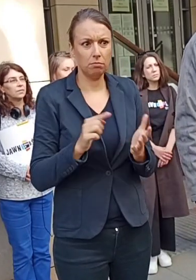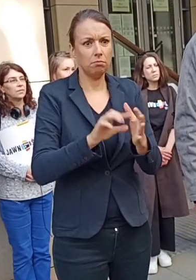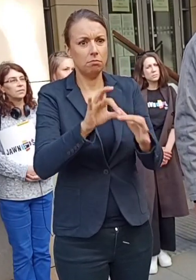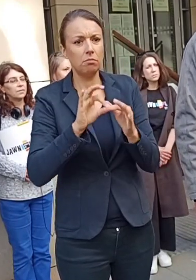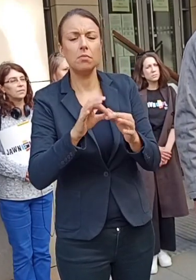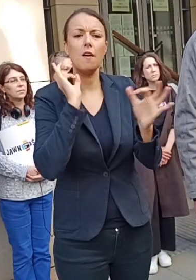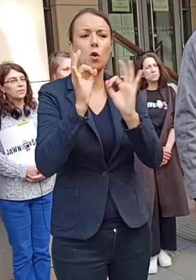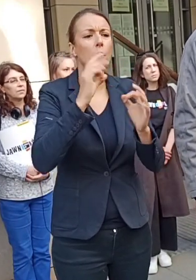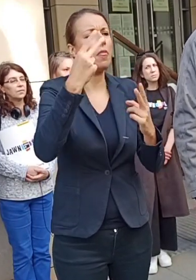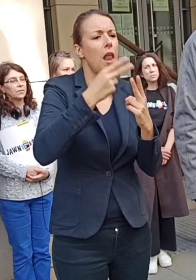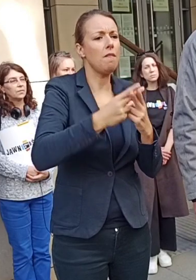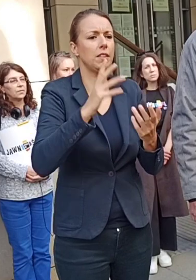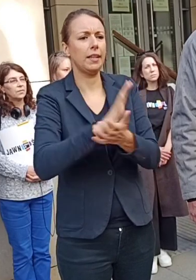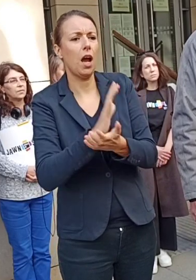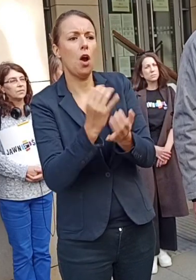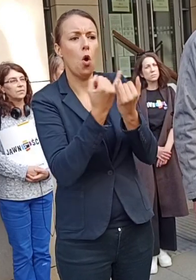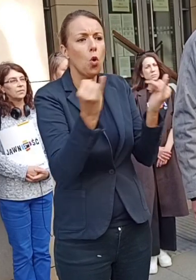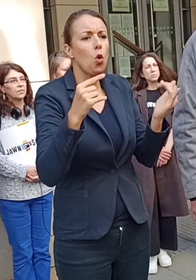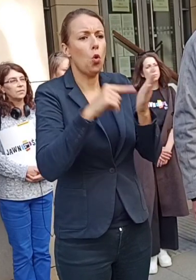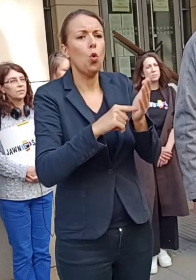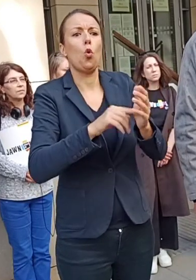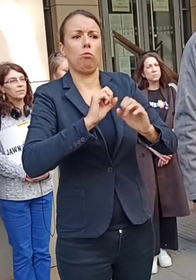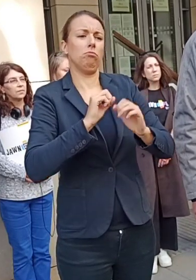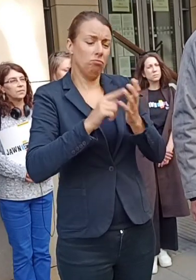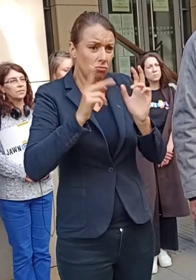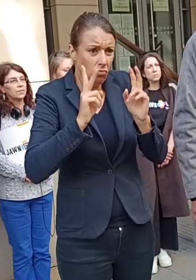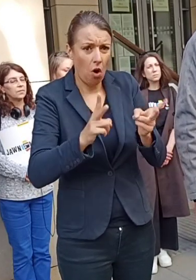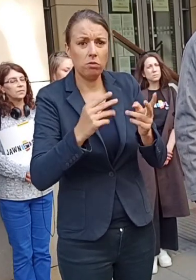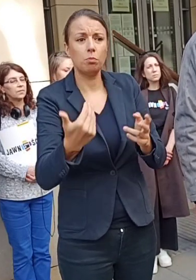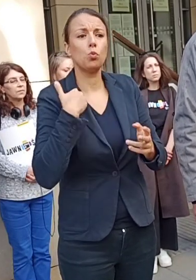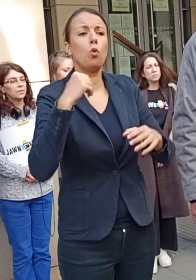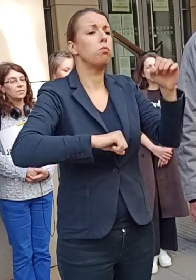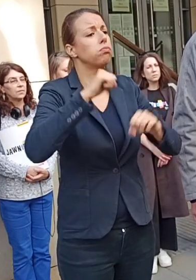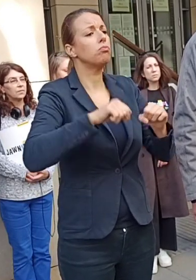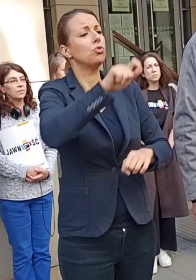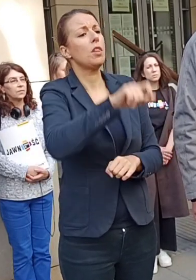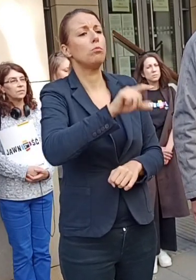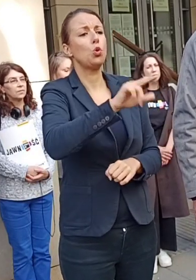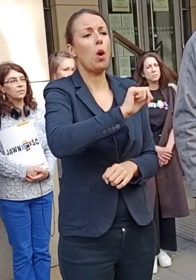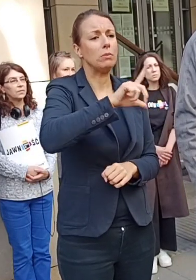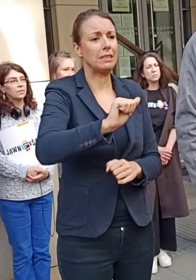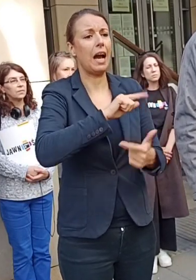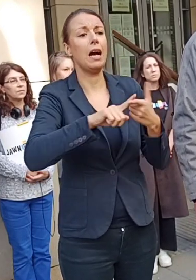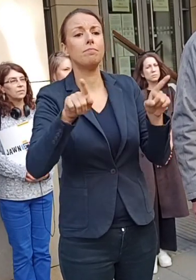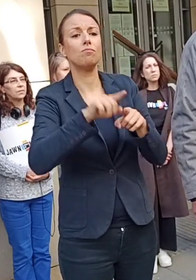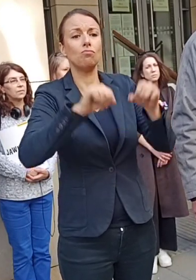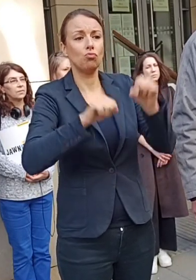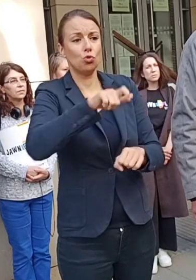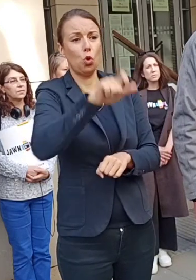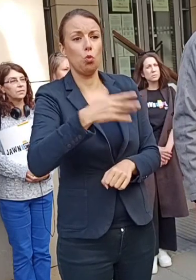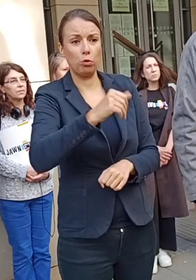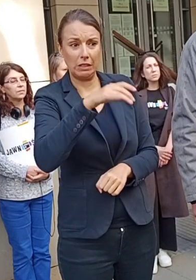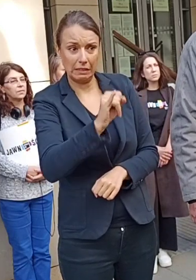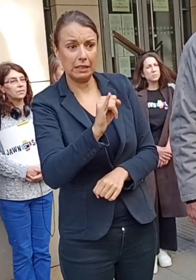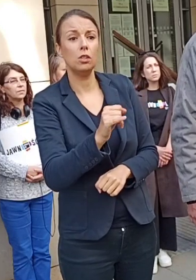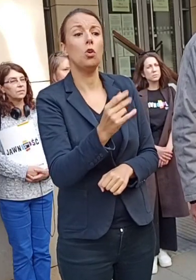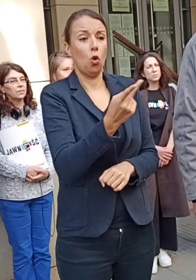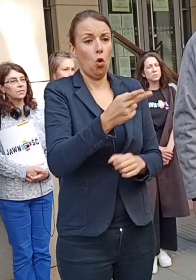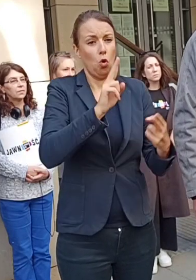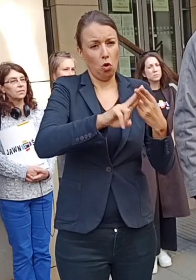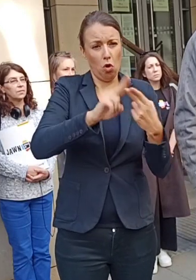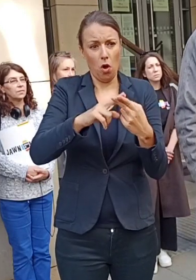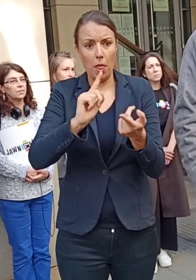dotyczących tego, że rzeczywiście dochodziło do kontaktu pomiędzy sędzią Przyłębską i sędzią Muszyńskim w takim kontekście polityki bieżącej, bym